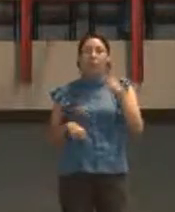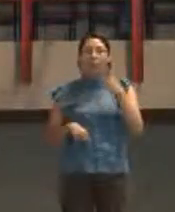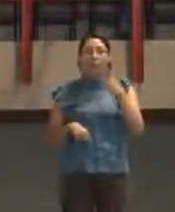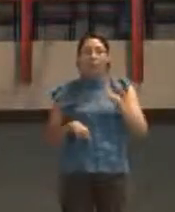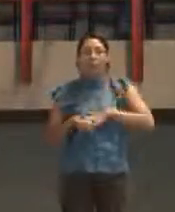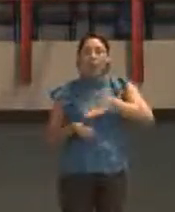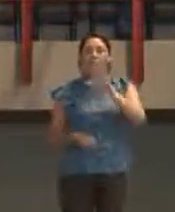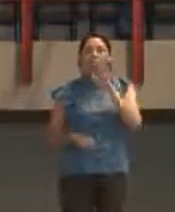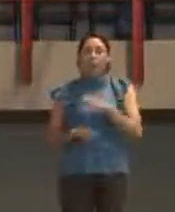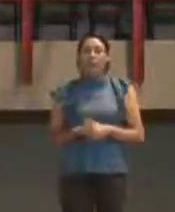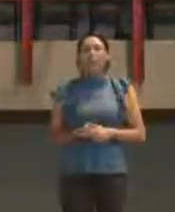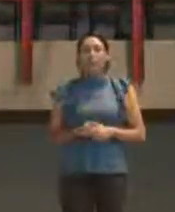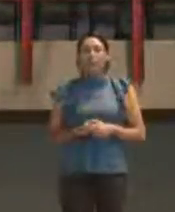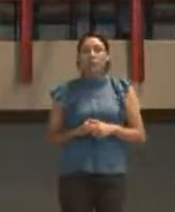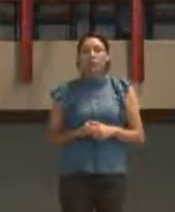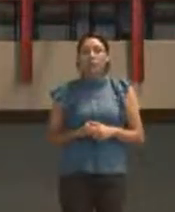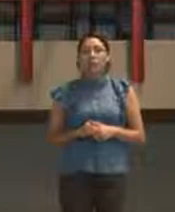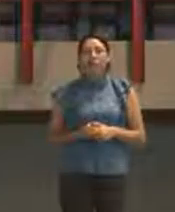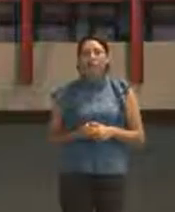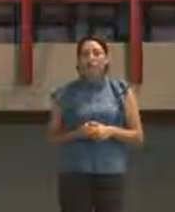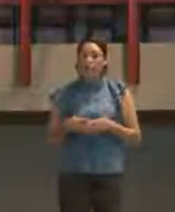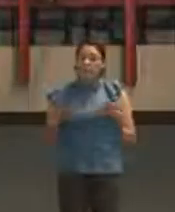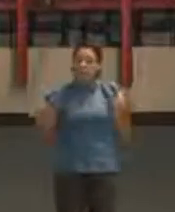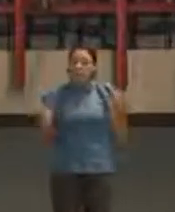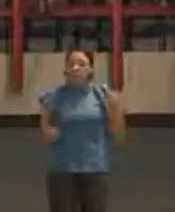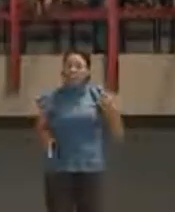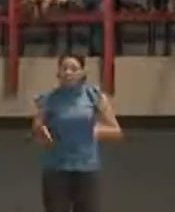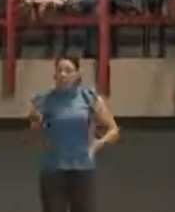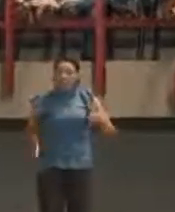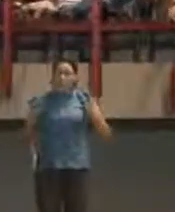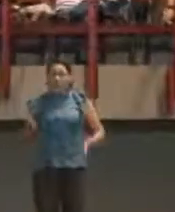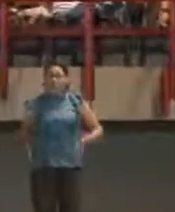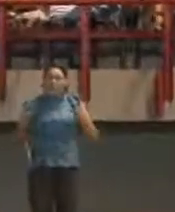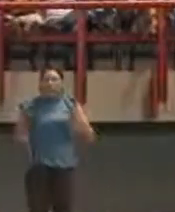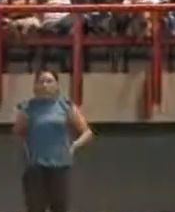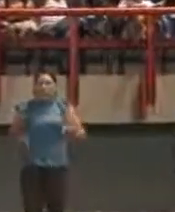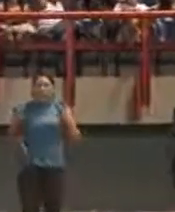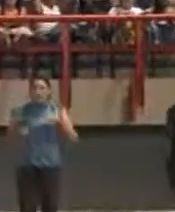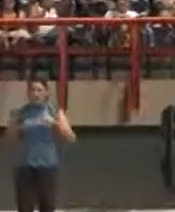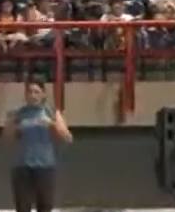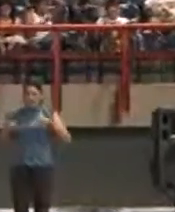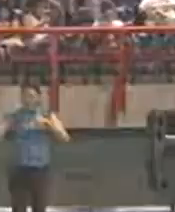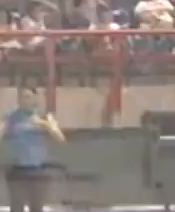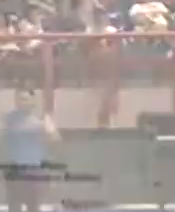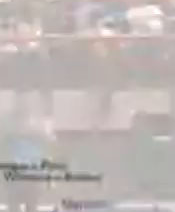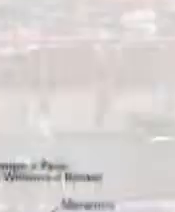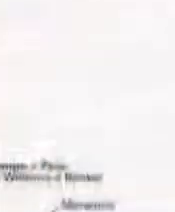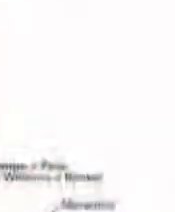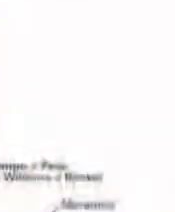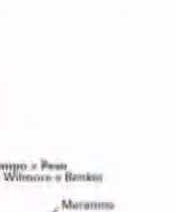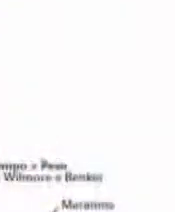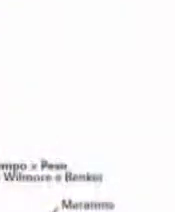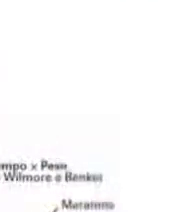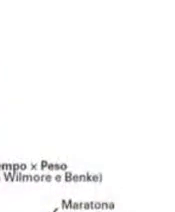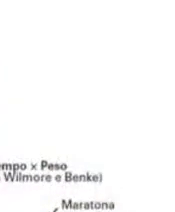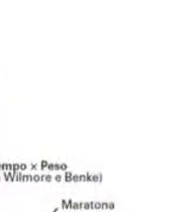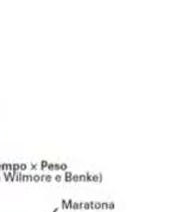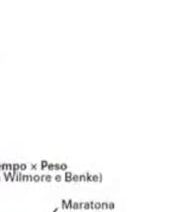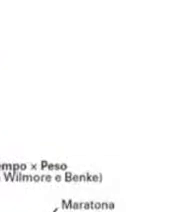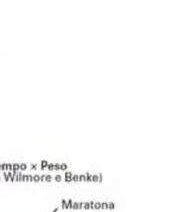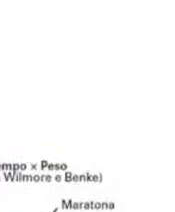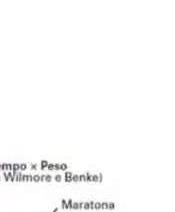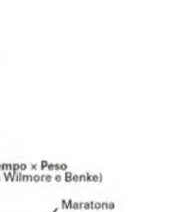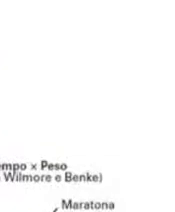está 5 quilos acima e ele vai correr uma meia maratona. Ele vai correr uma